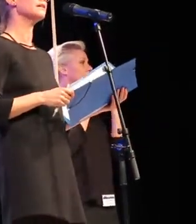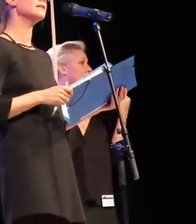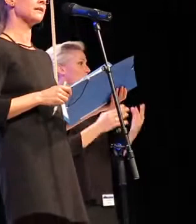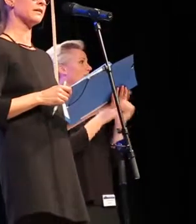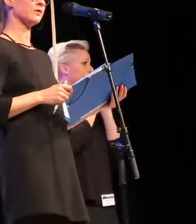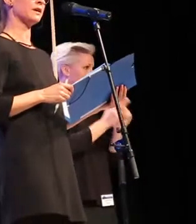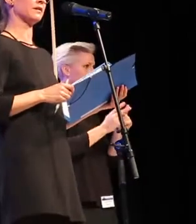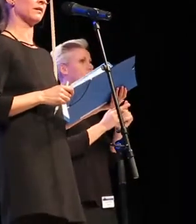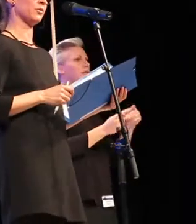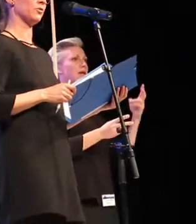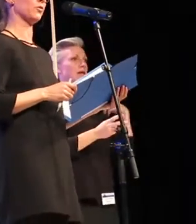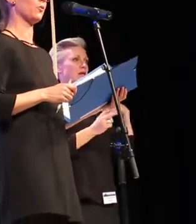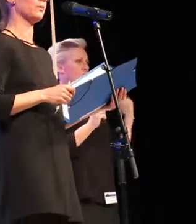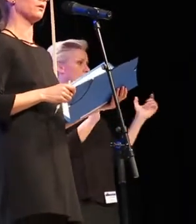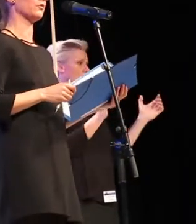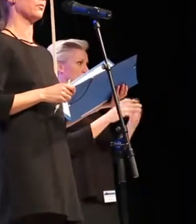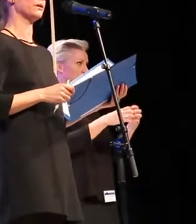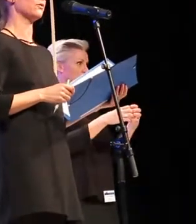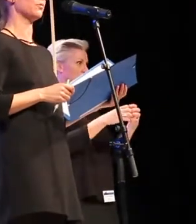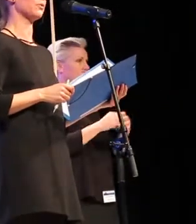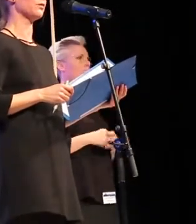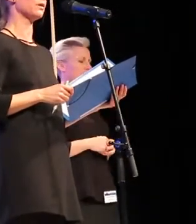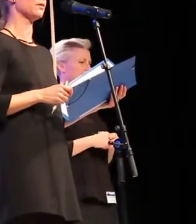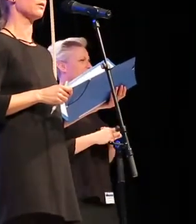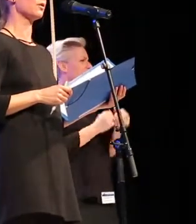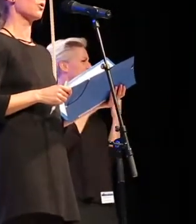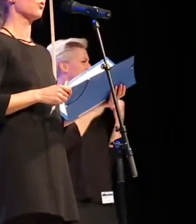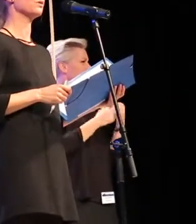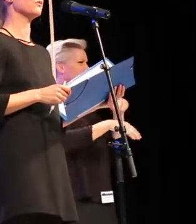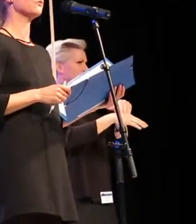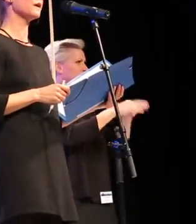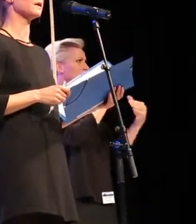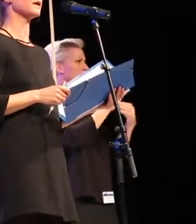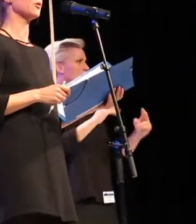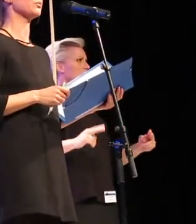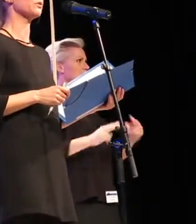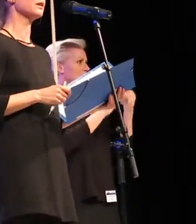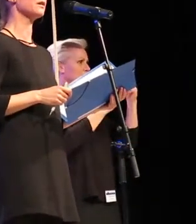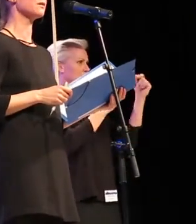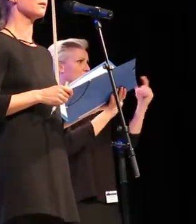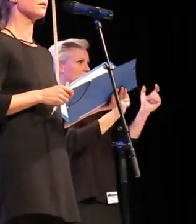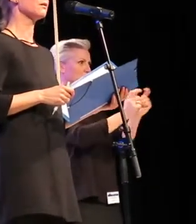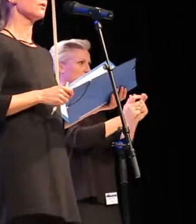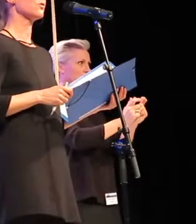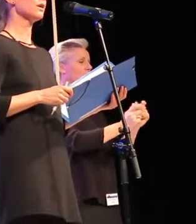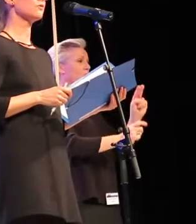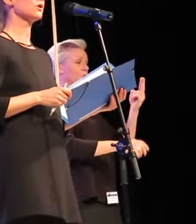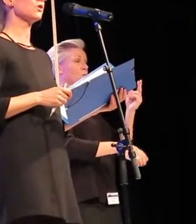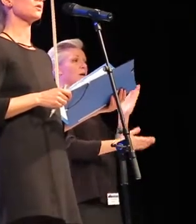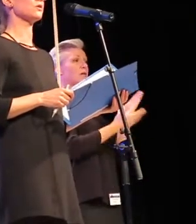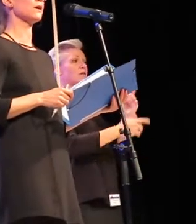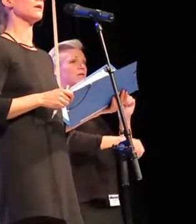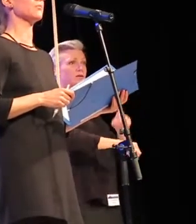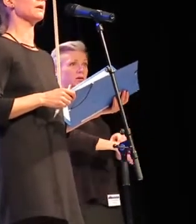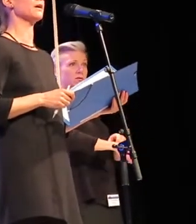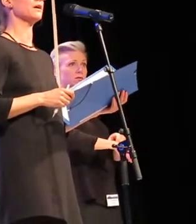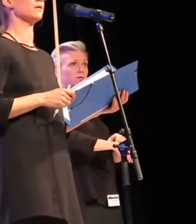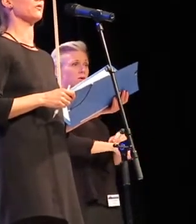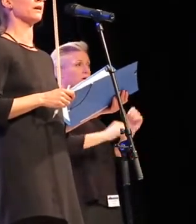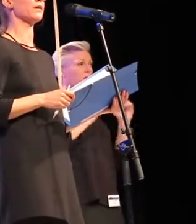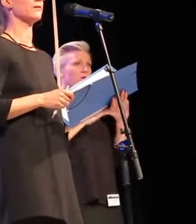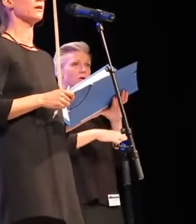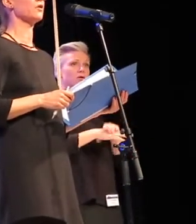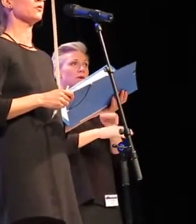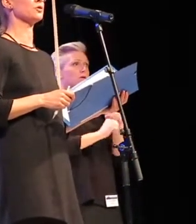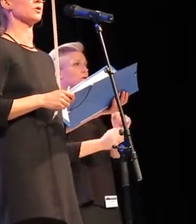ett jätteviktigt budskap inför Paris-toppmötet. Och det är verkligen på tiden. Självklart ska Sverige bli